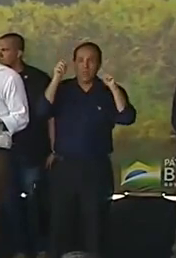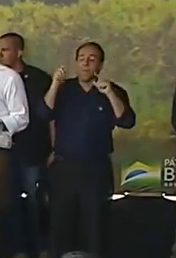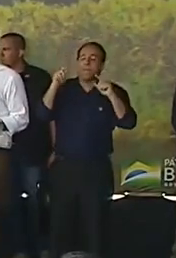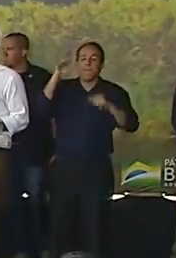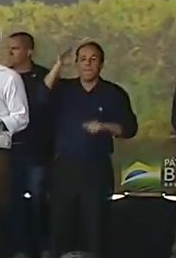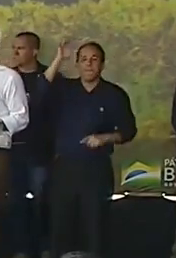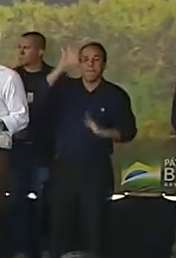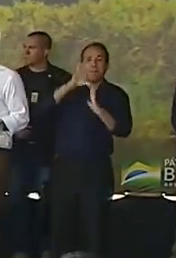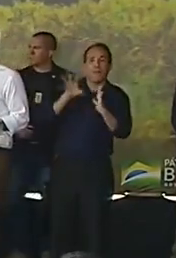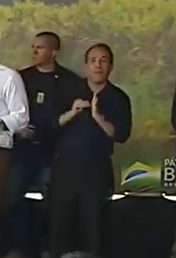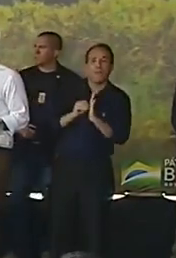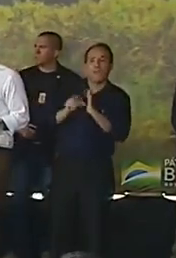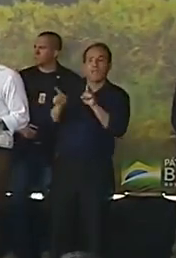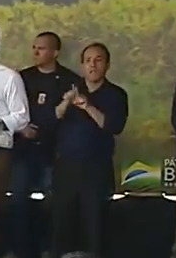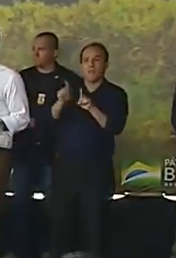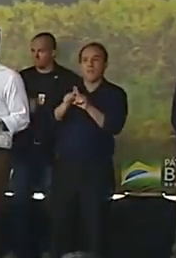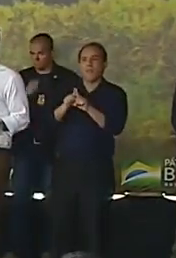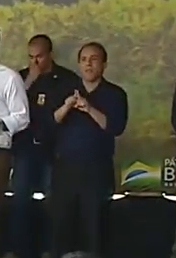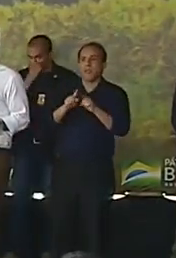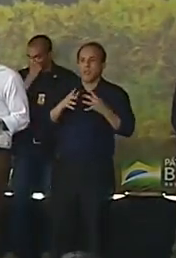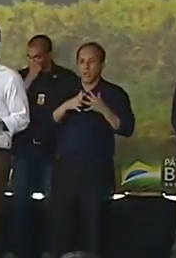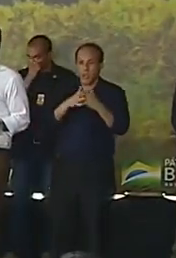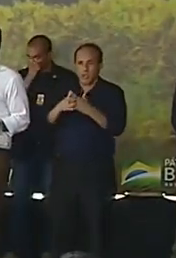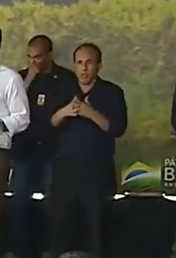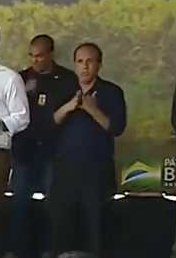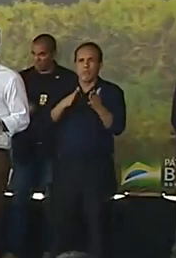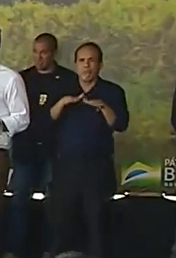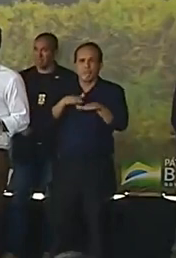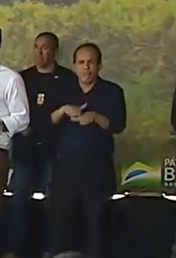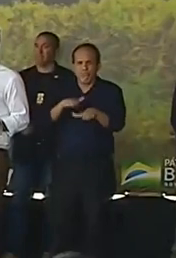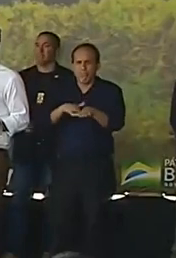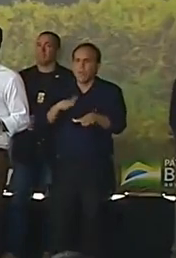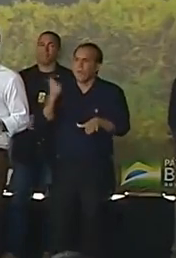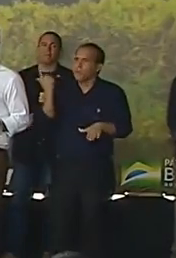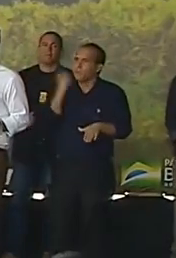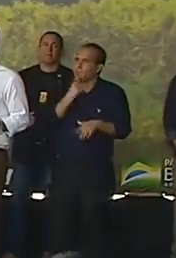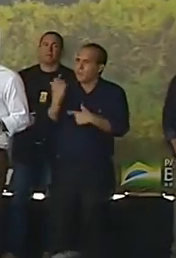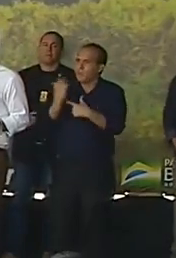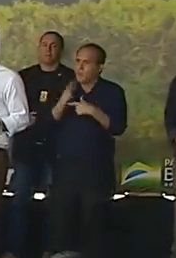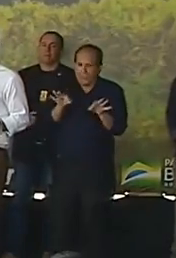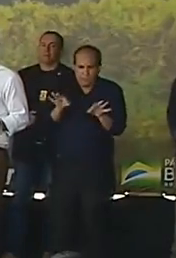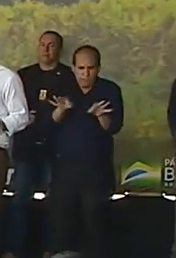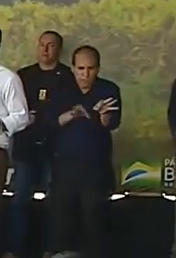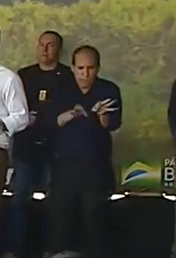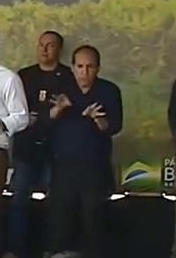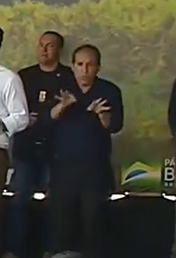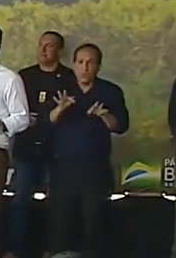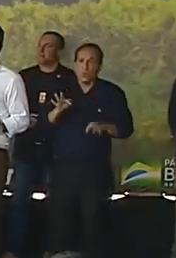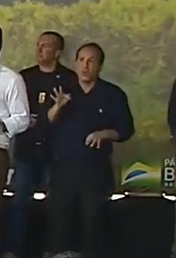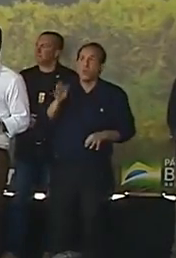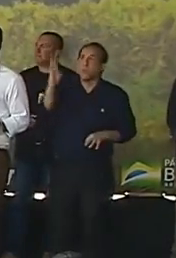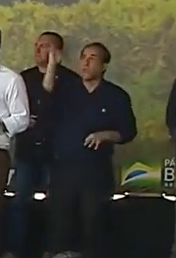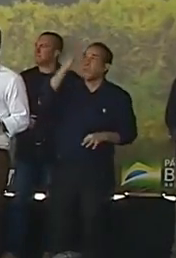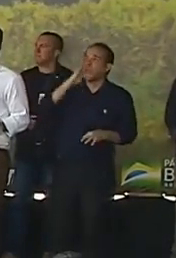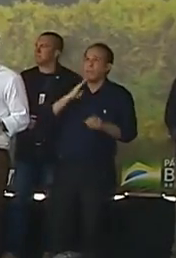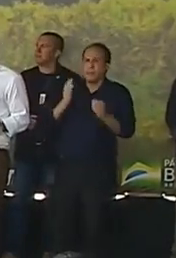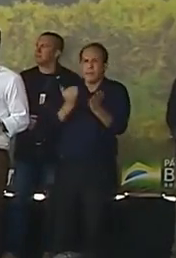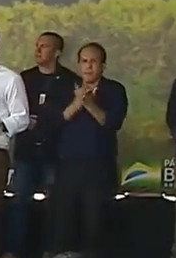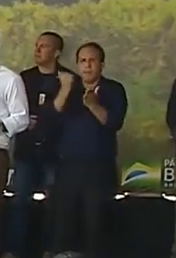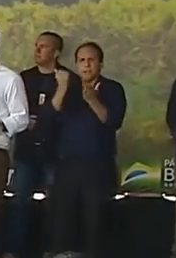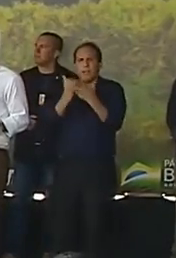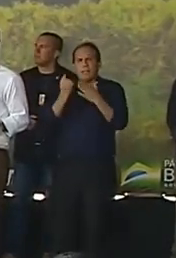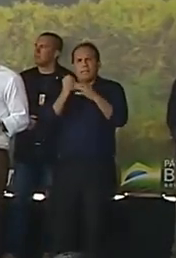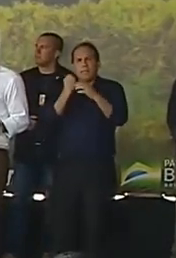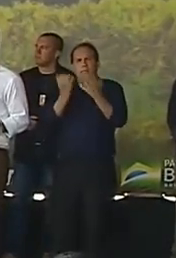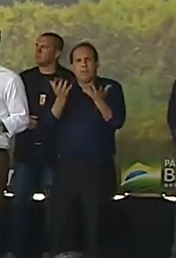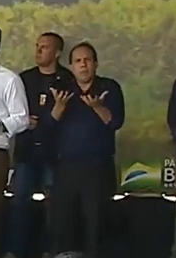logística, meu caro Tarcísio, é um diferencial que permite com que possamos projetar, com que o Brasil cresça a